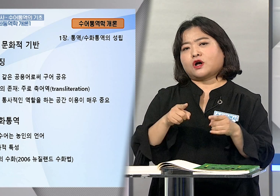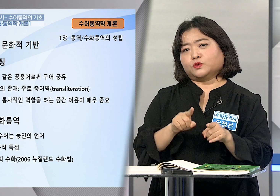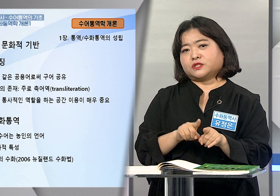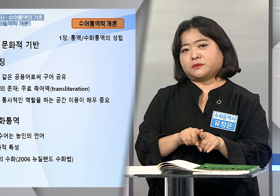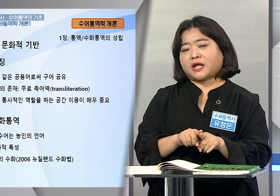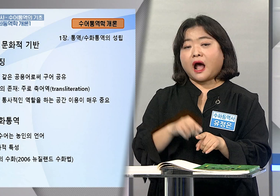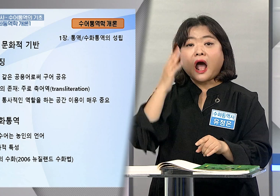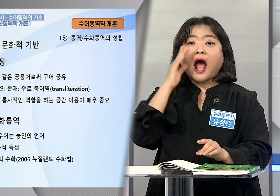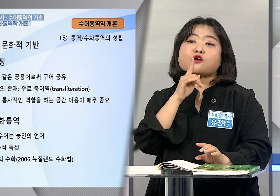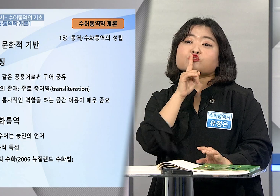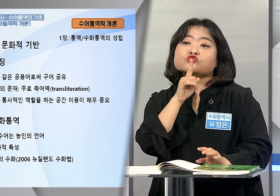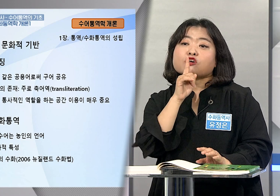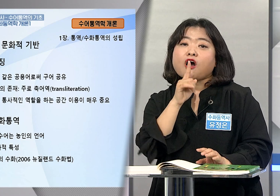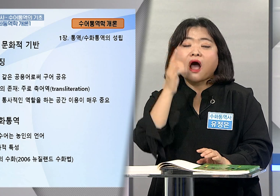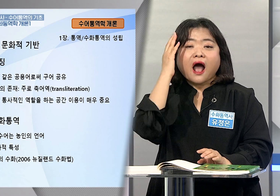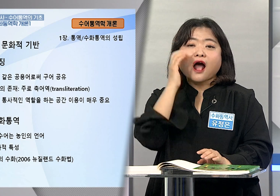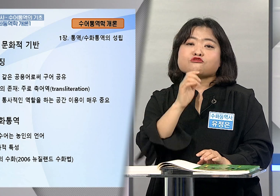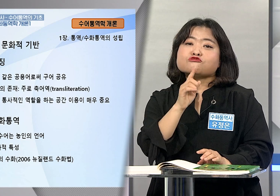구어를 공유하고 있습니다.